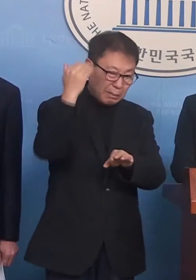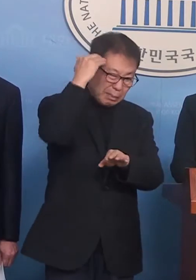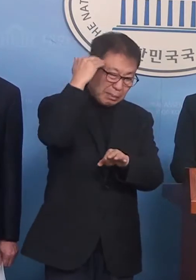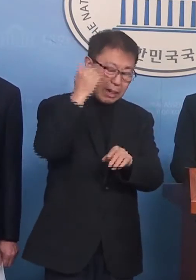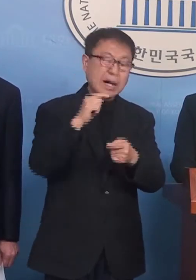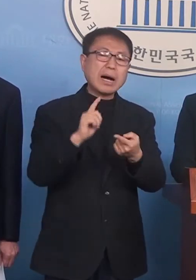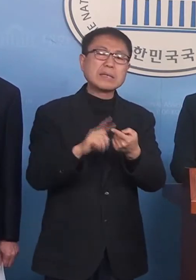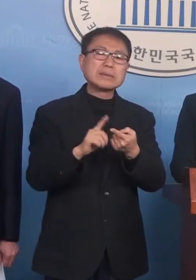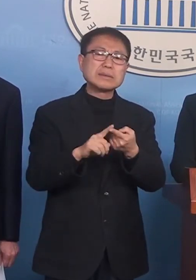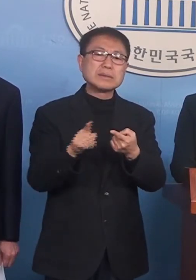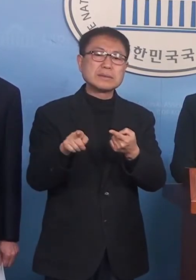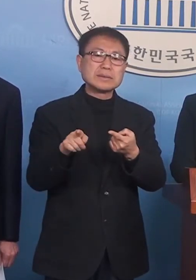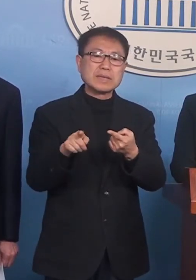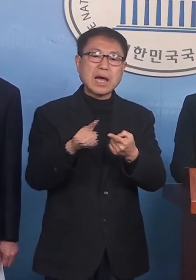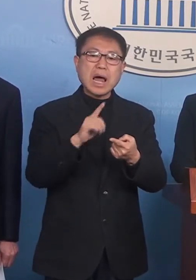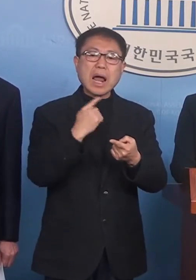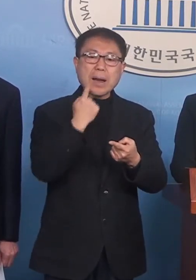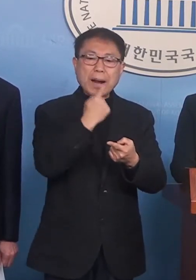정치,